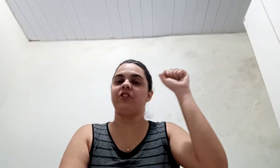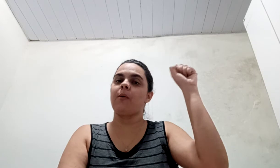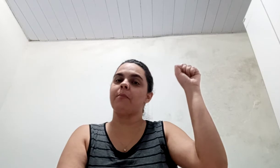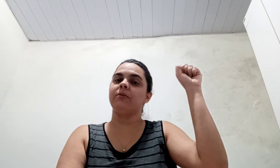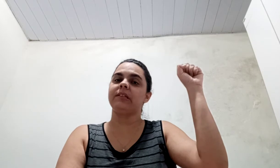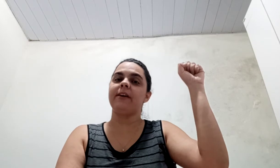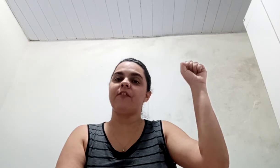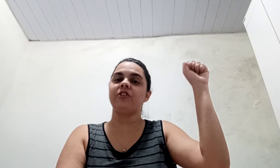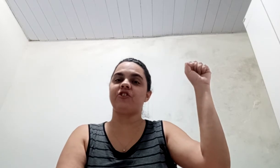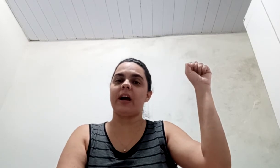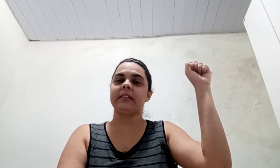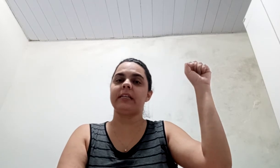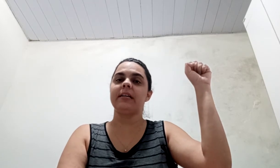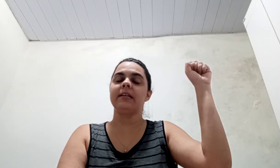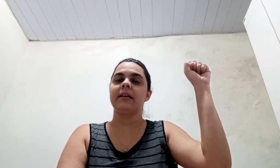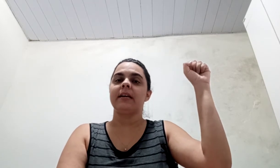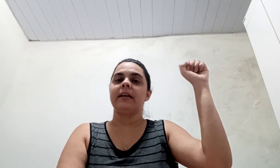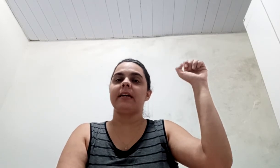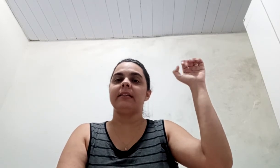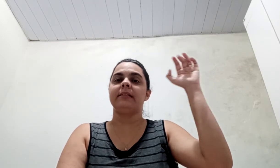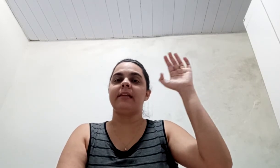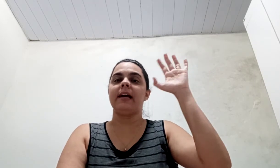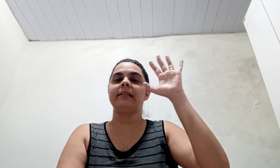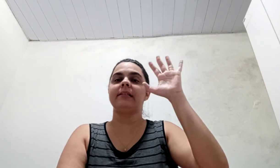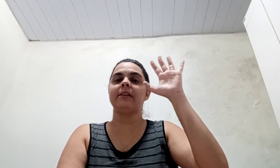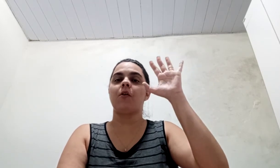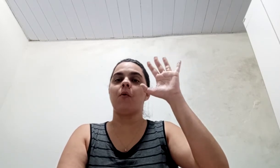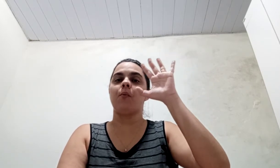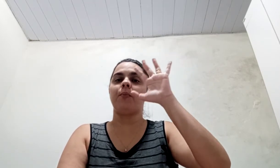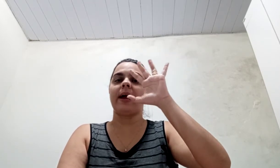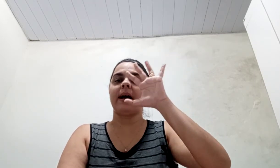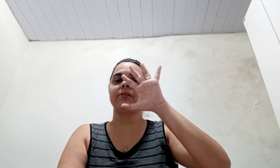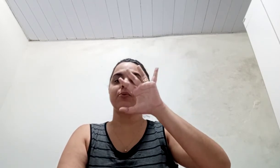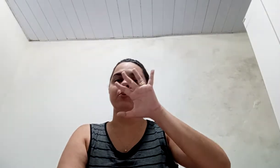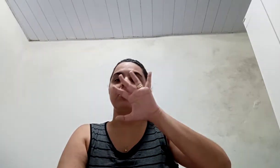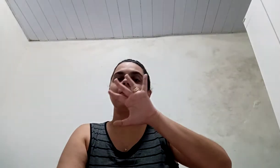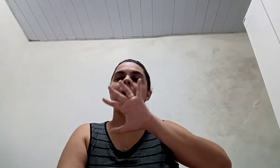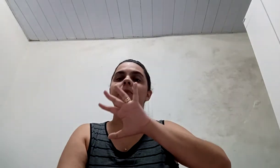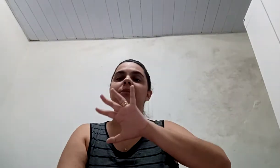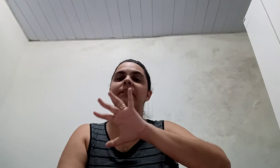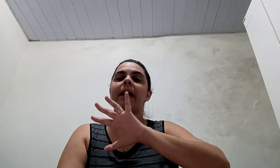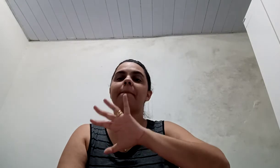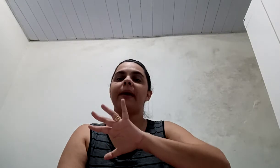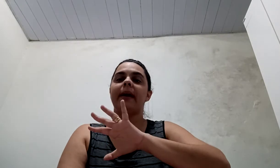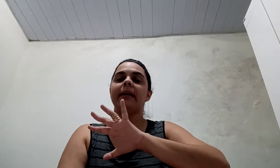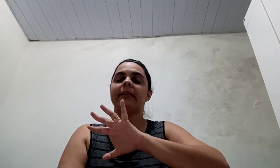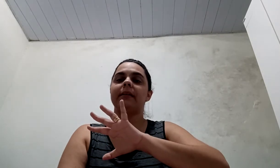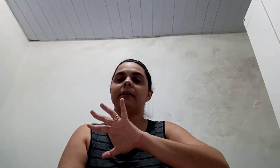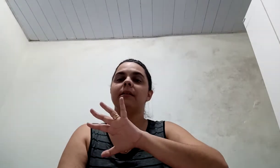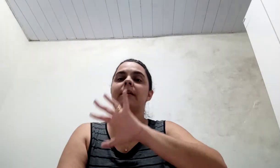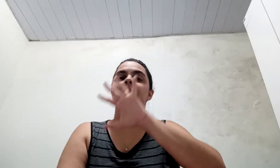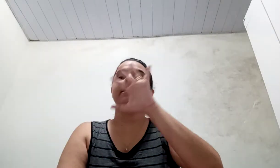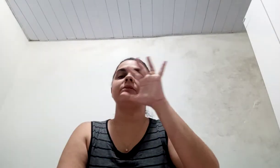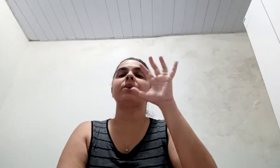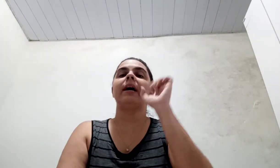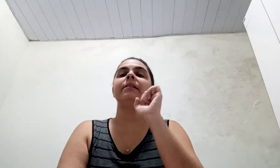com a mãozinha fechada. Ele desce com o braço, com a mãozinha aberta. E isso quer